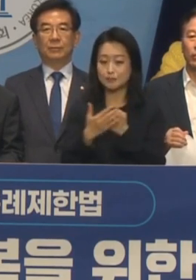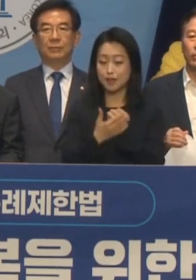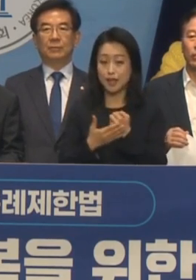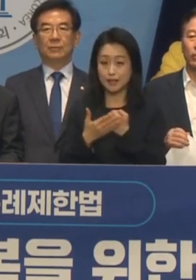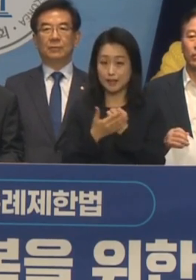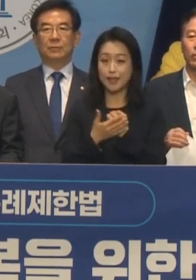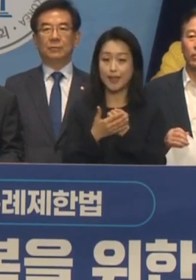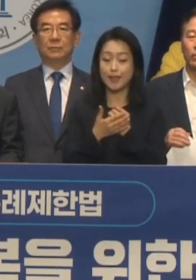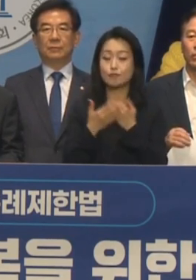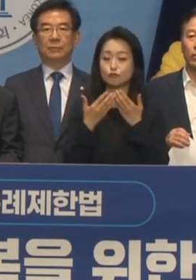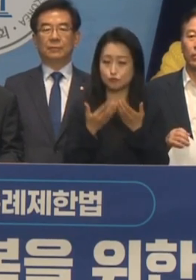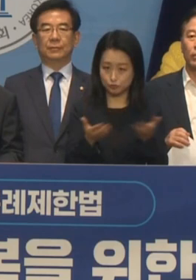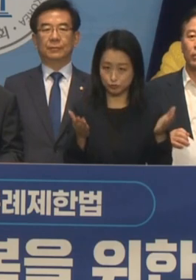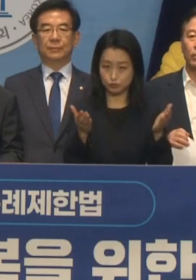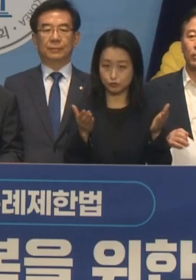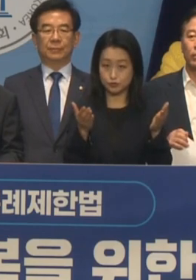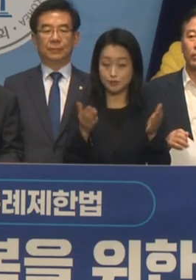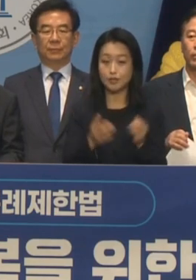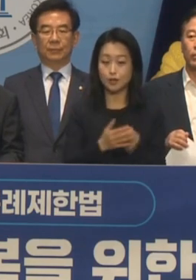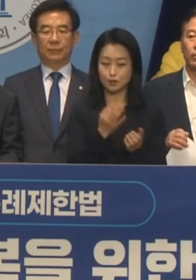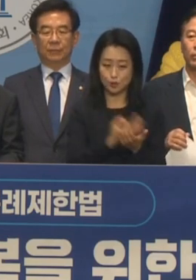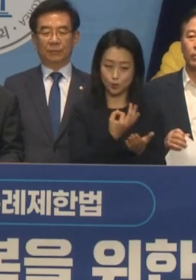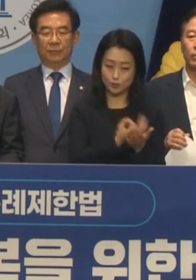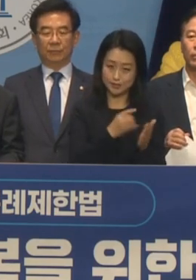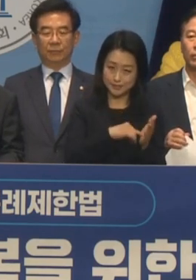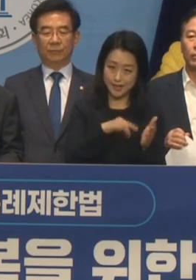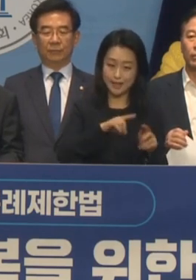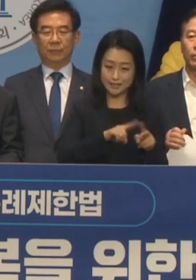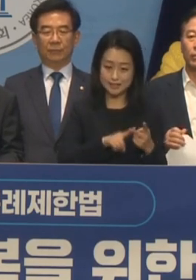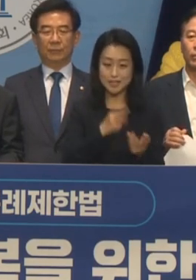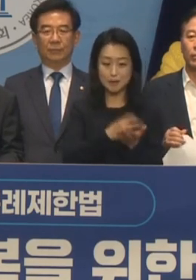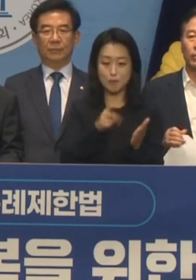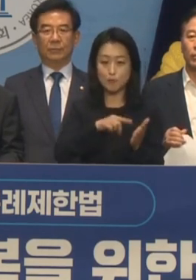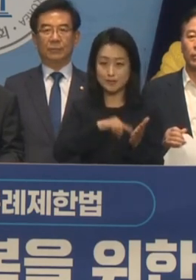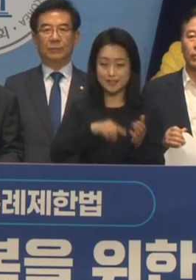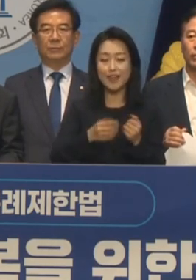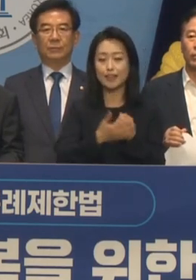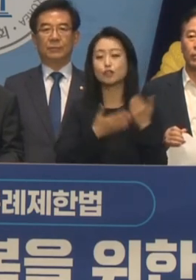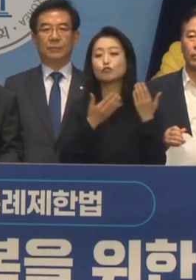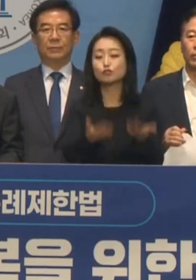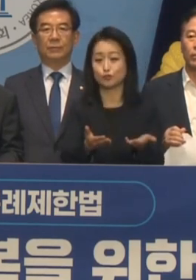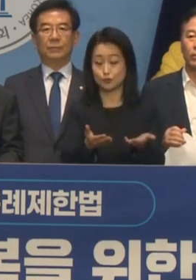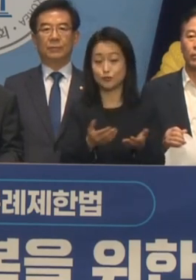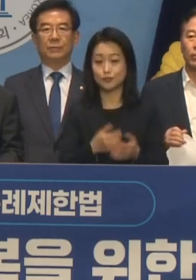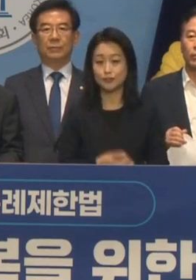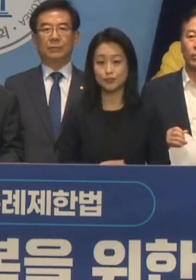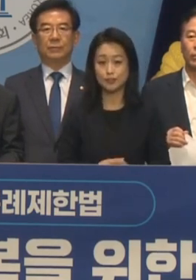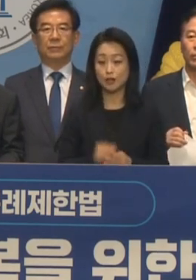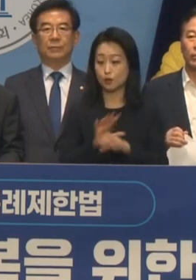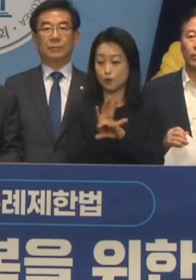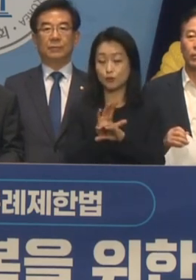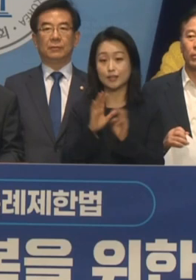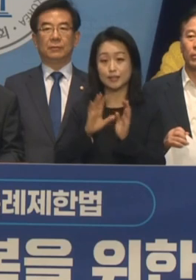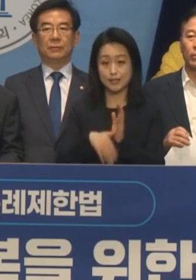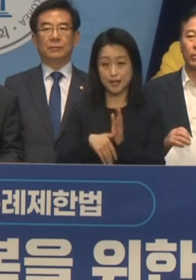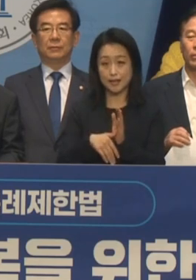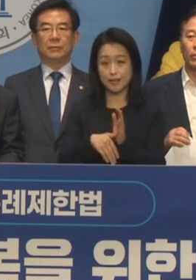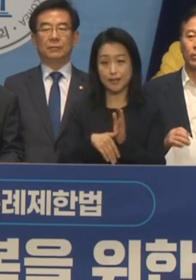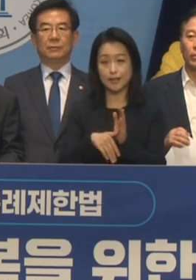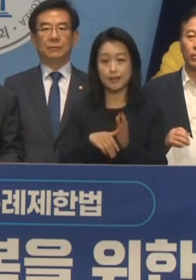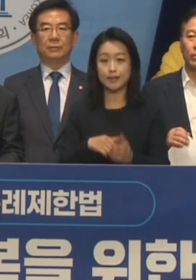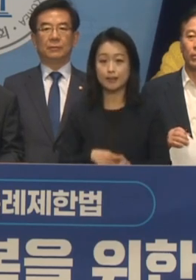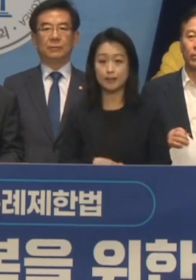금액을 소득세 또는 법인세에 대해 공제해주는 제도입니다. 코로나19 팬데믹